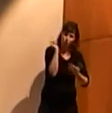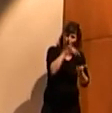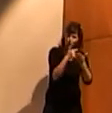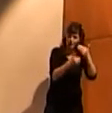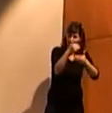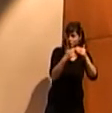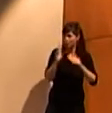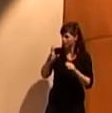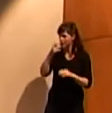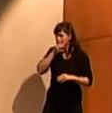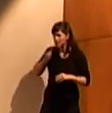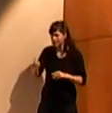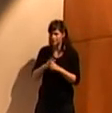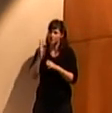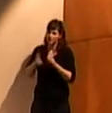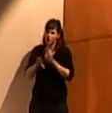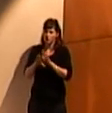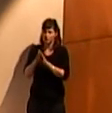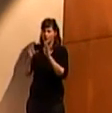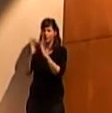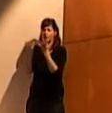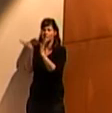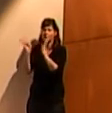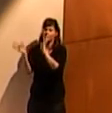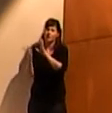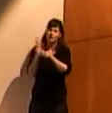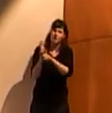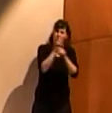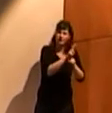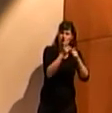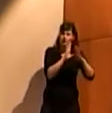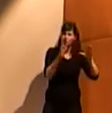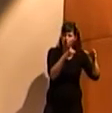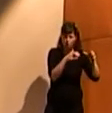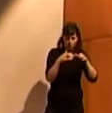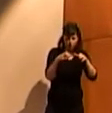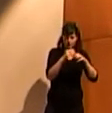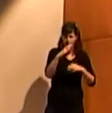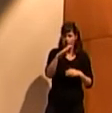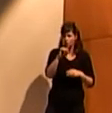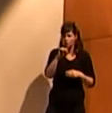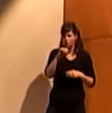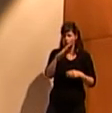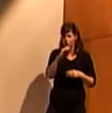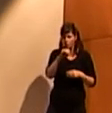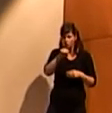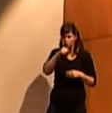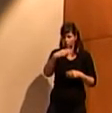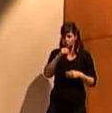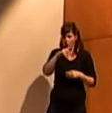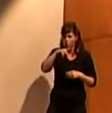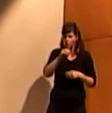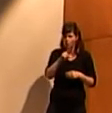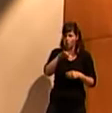mais c'est vrai qu'on avait prêté à la cartoucherie un lieu, donc le collectif Cosmopolis qui nous a prêté le lieu. Voilà, on a pu vraiment faire nos